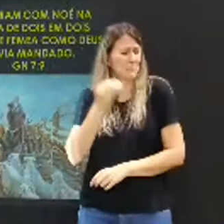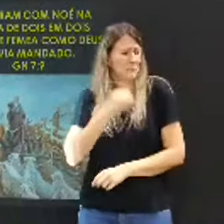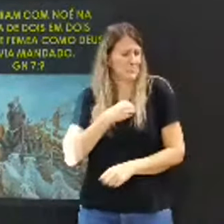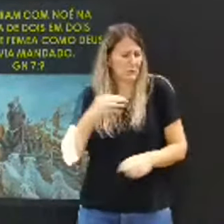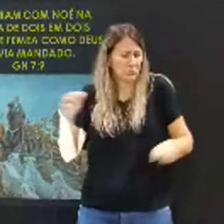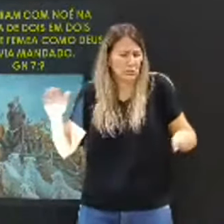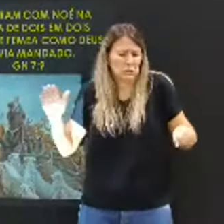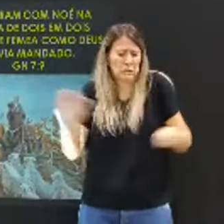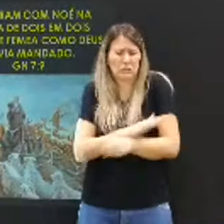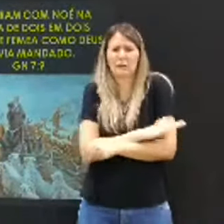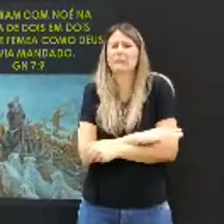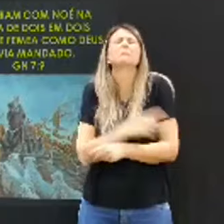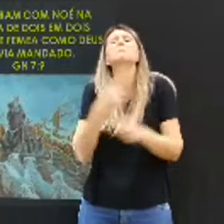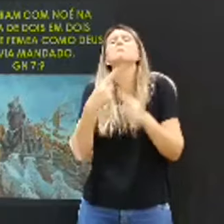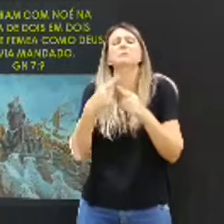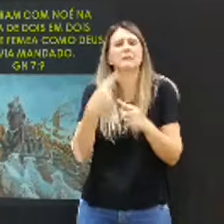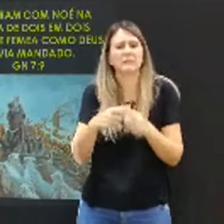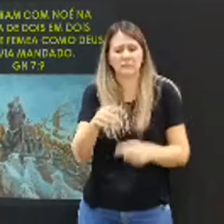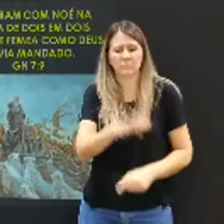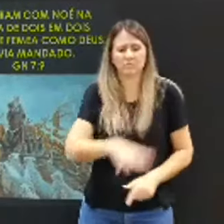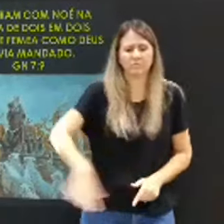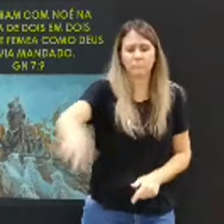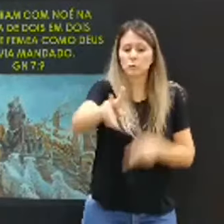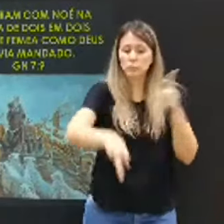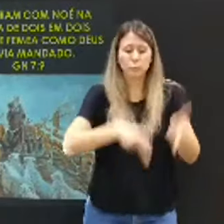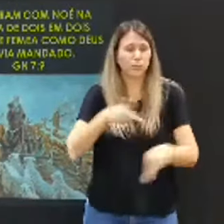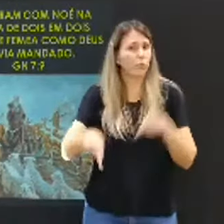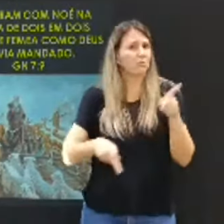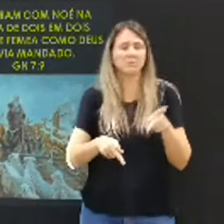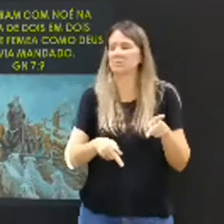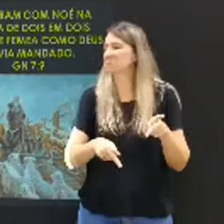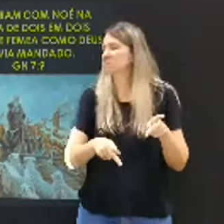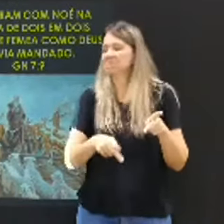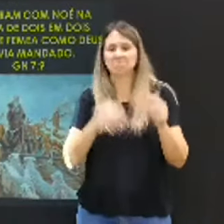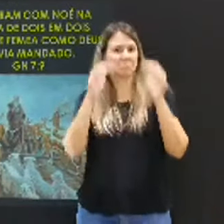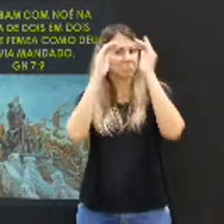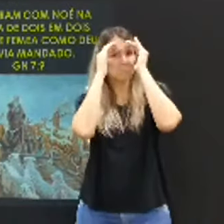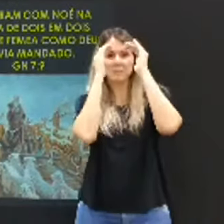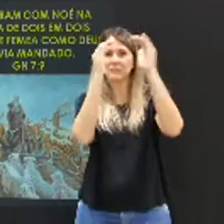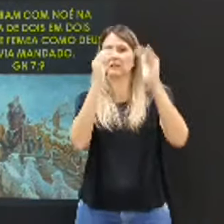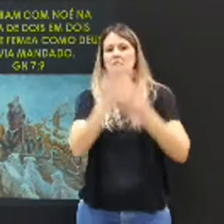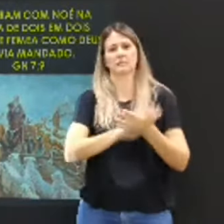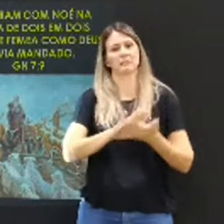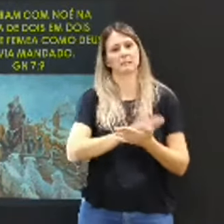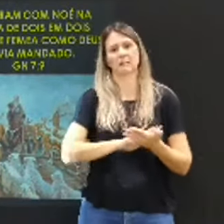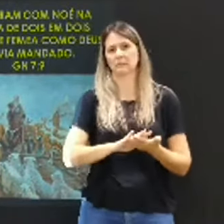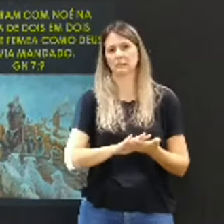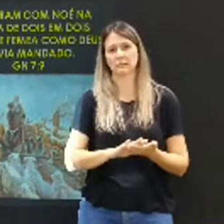É pecado. Deus ficou muito entristecido por ver que todas as pessoas tinham pecado e elas não obedeciam a Deus em